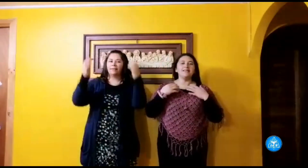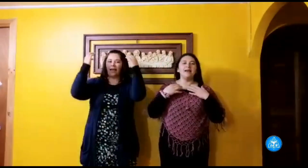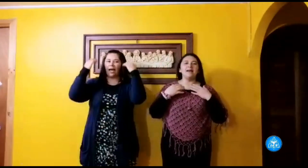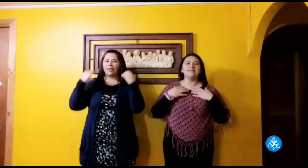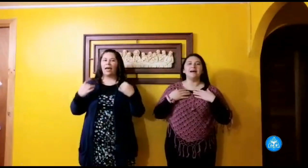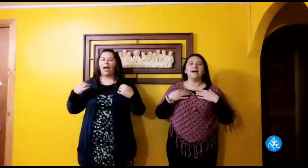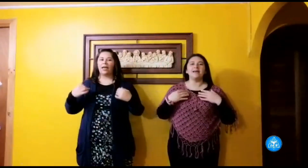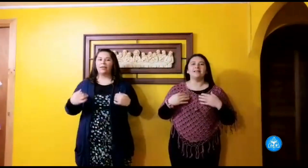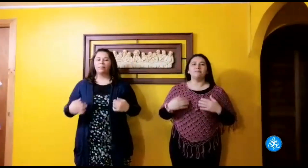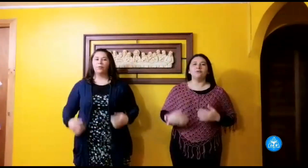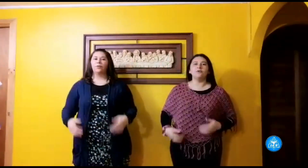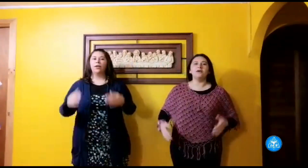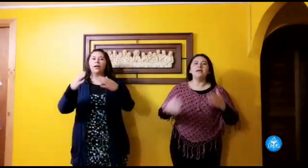presencia ya es muy